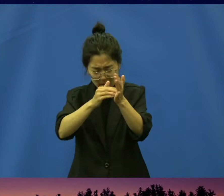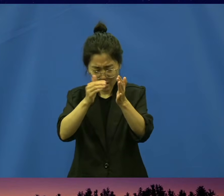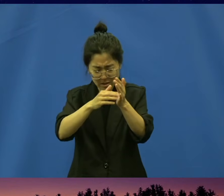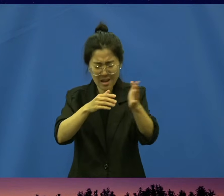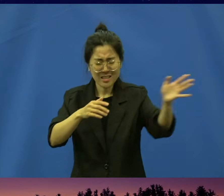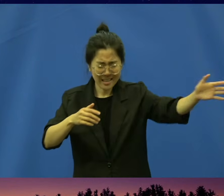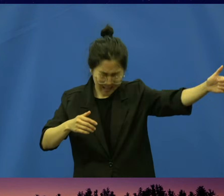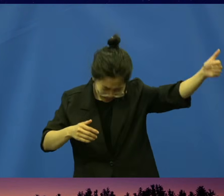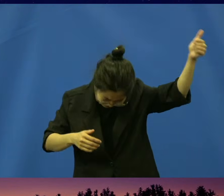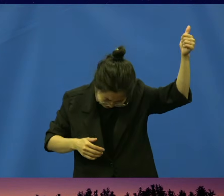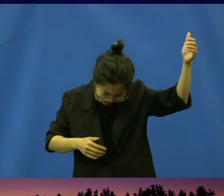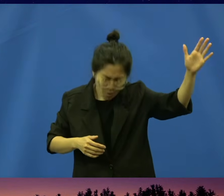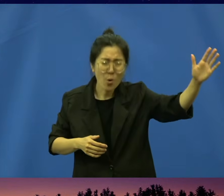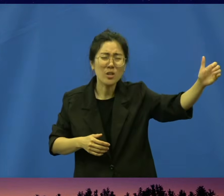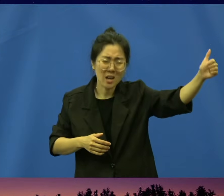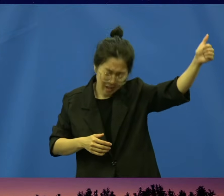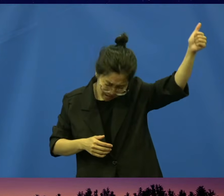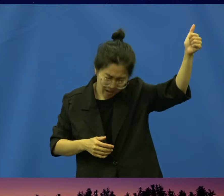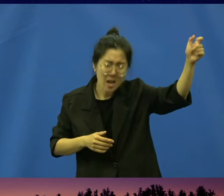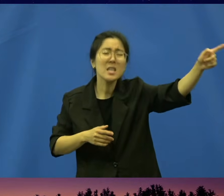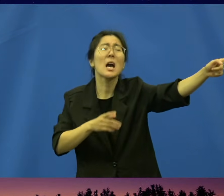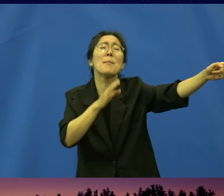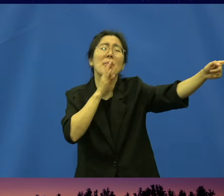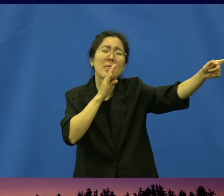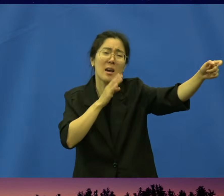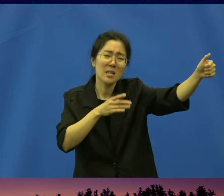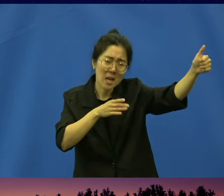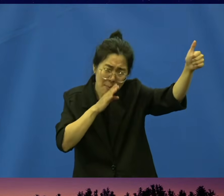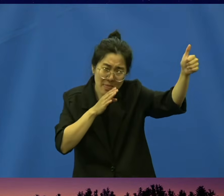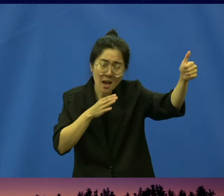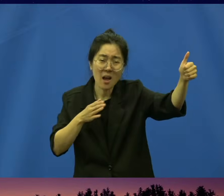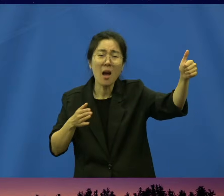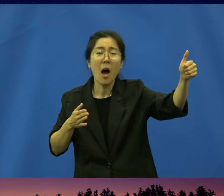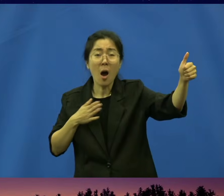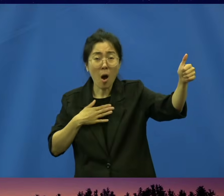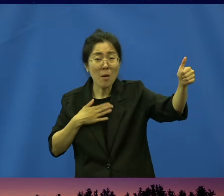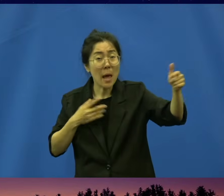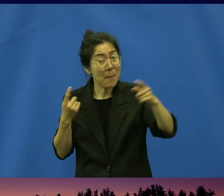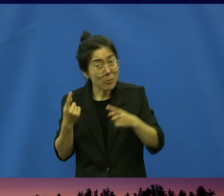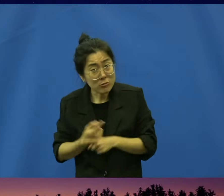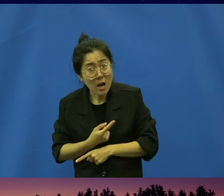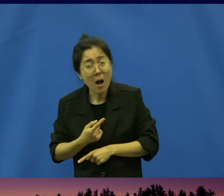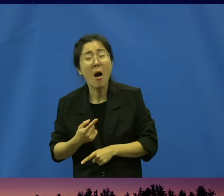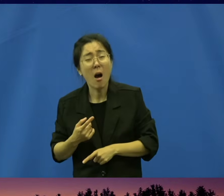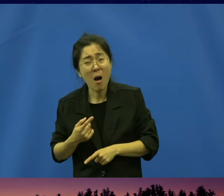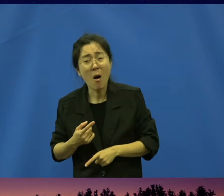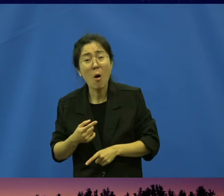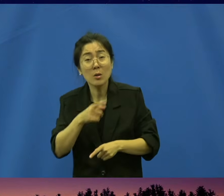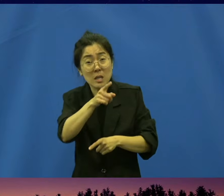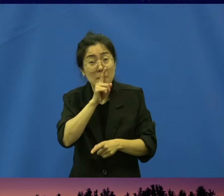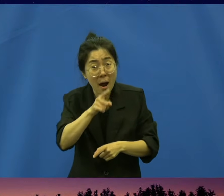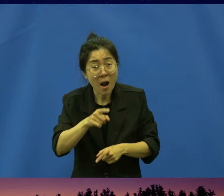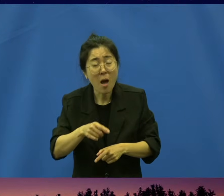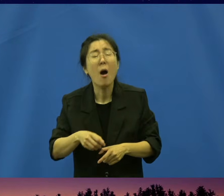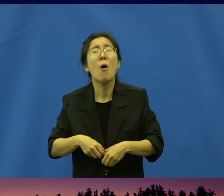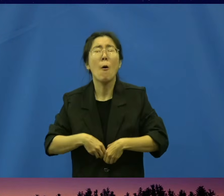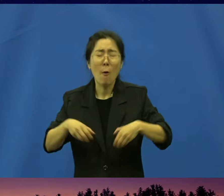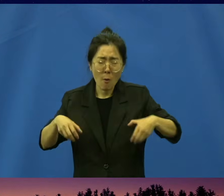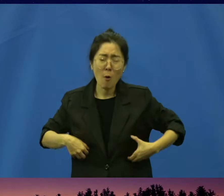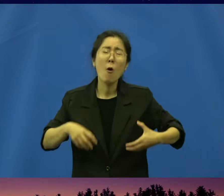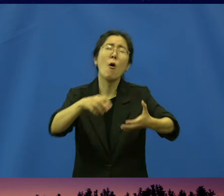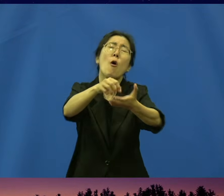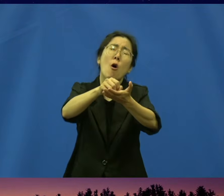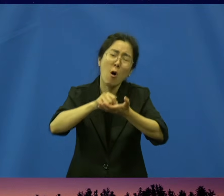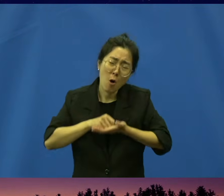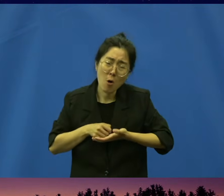내 의견을 누구로 들을 수 있는 마음, 남의 의견에 경청하는 마음, 이런